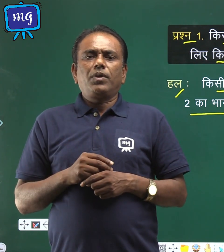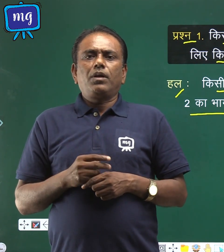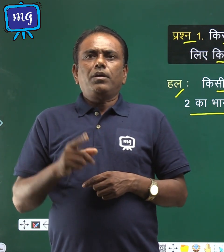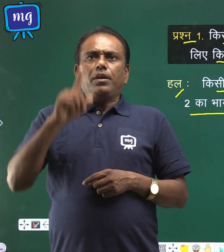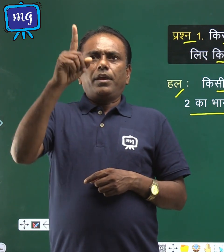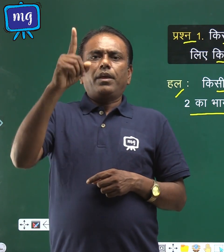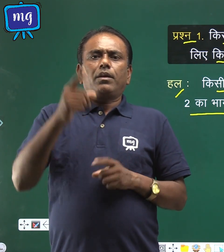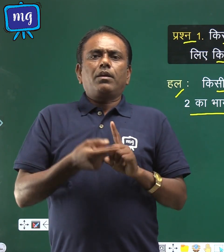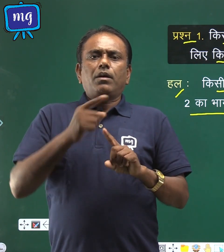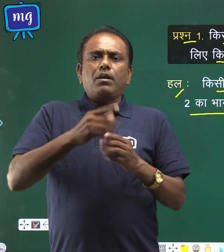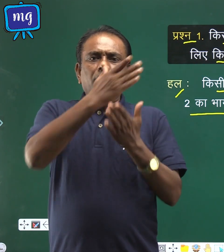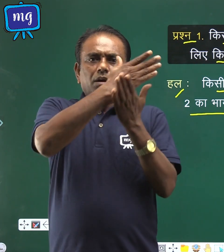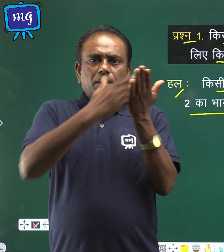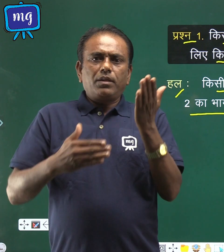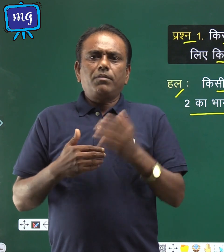1 का आधा